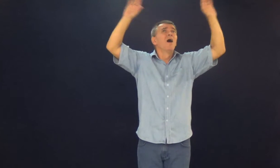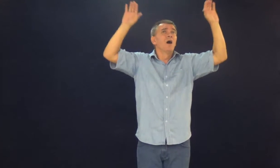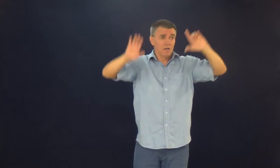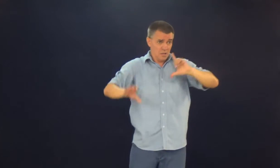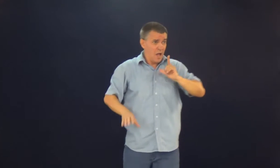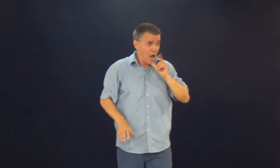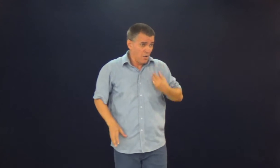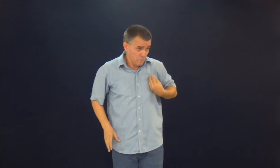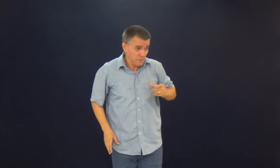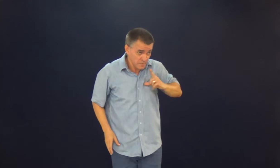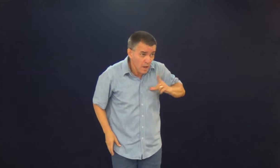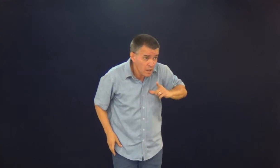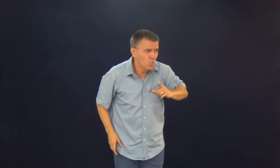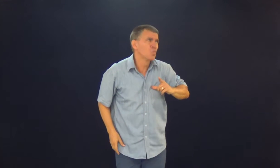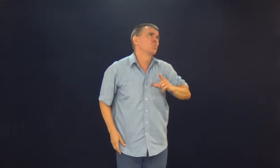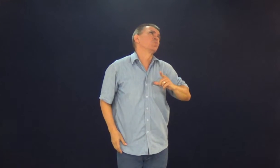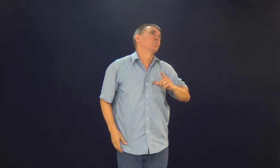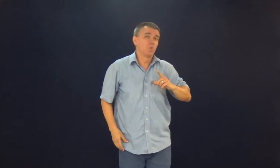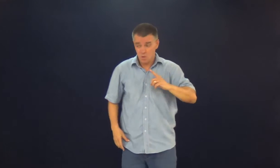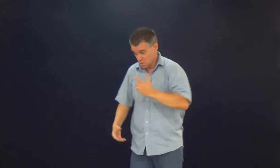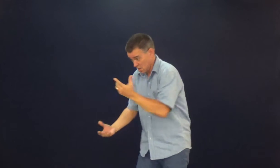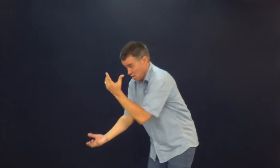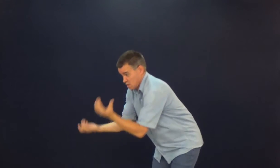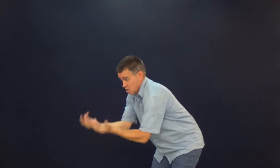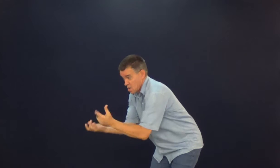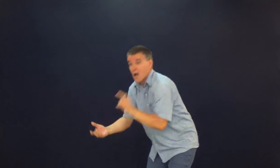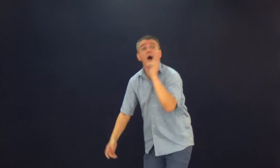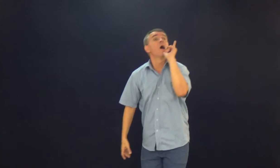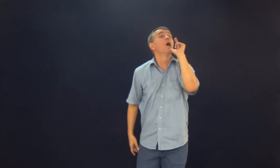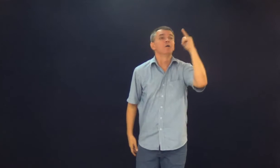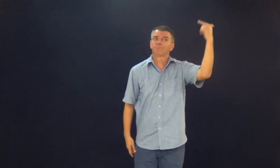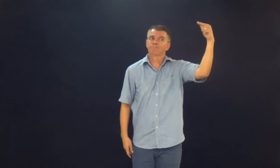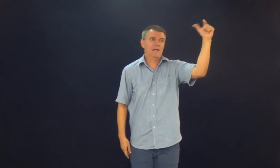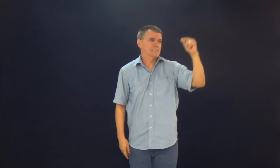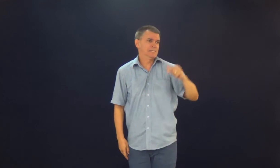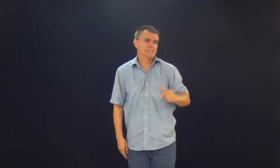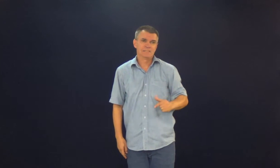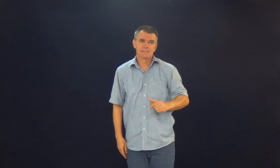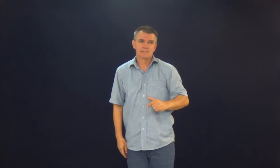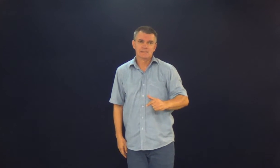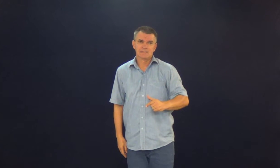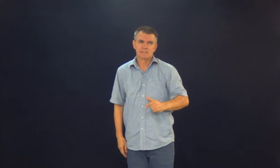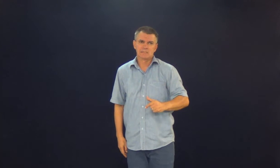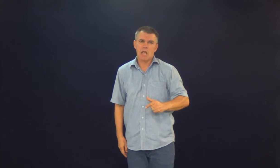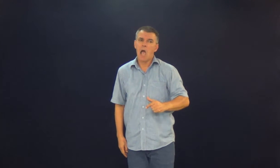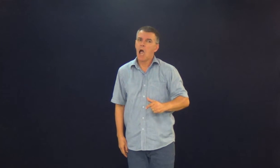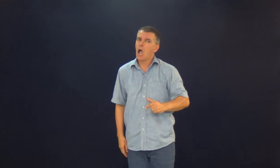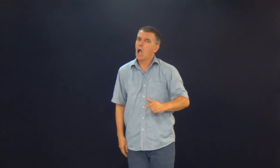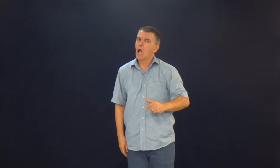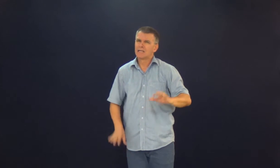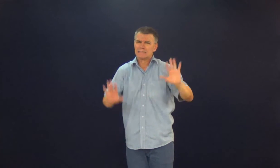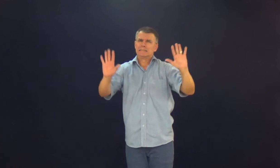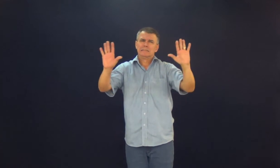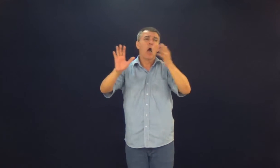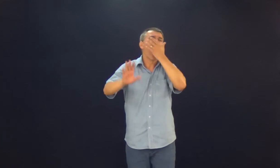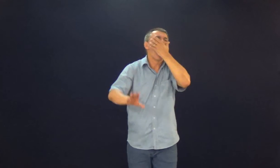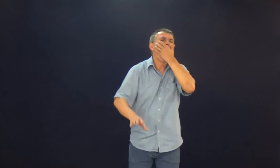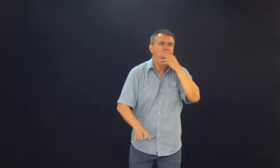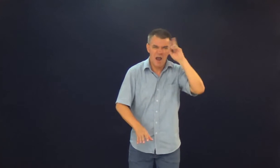perdendo no céu tem água da vida tem nos enfiar não tem essa água